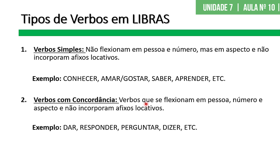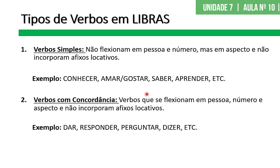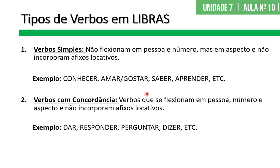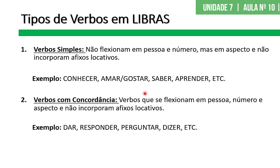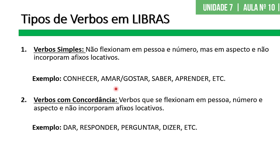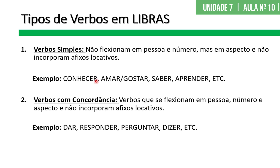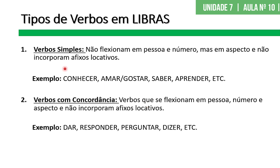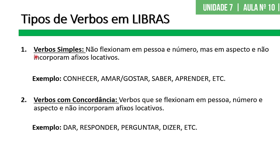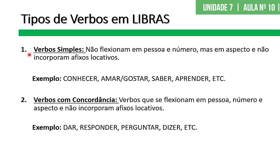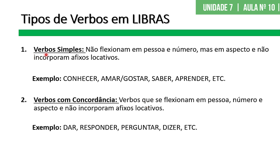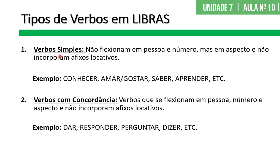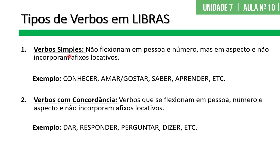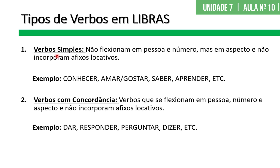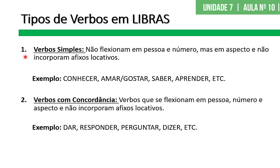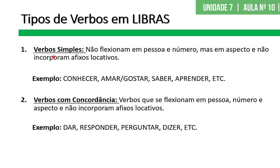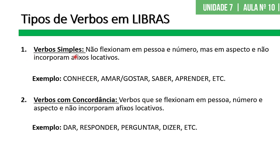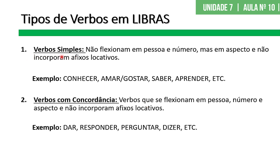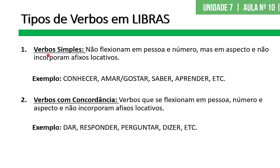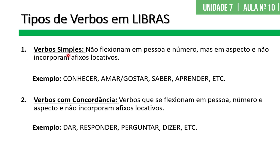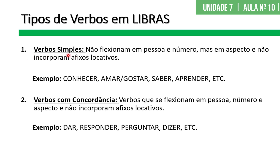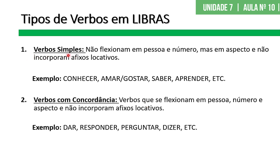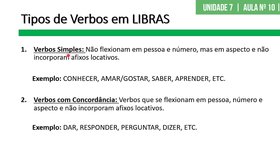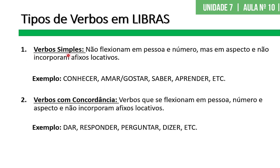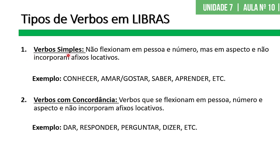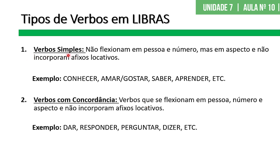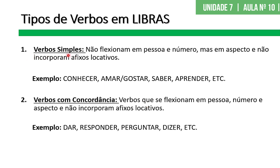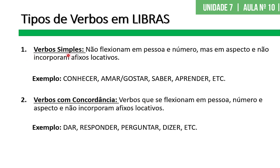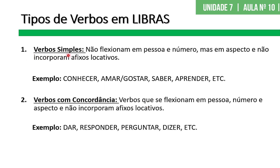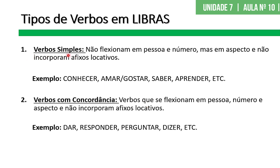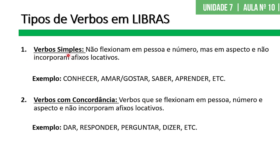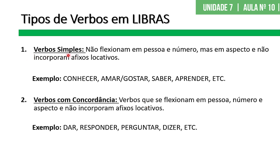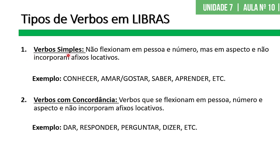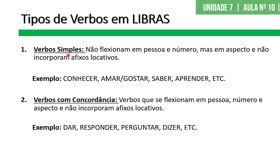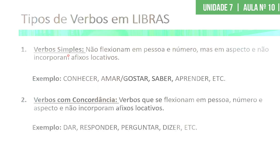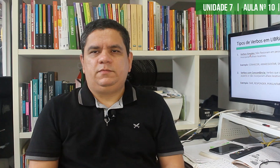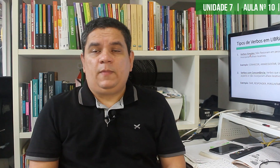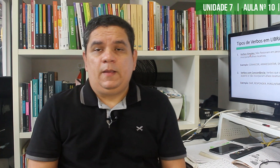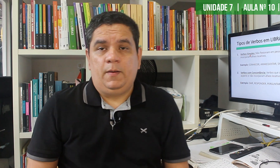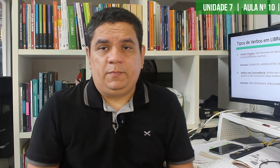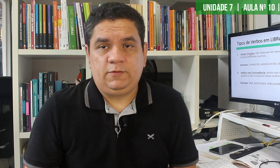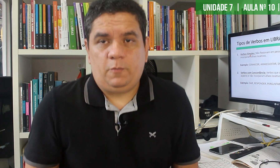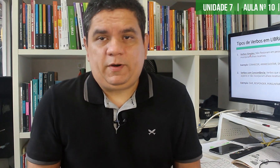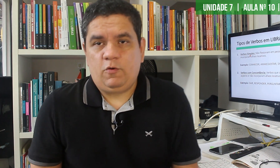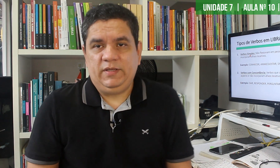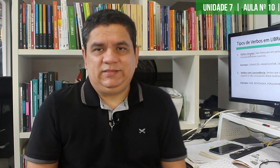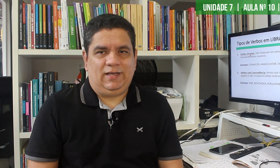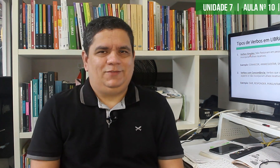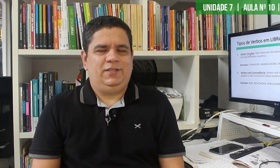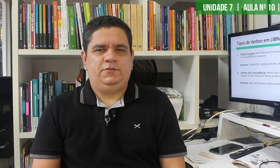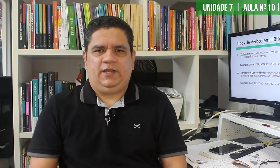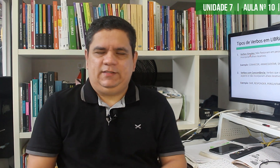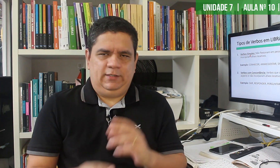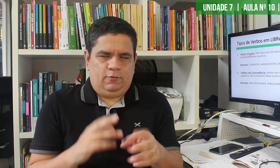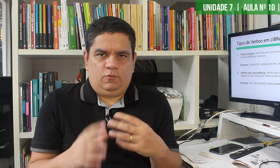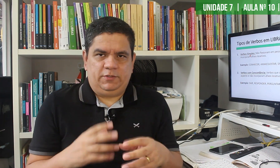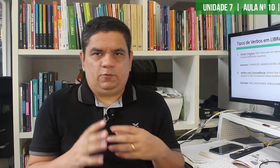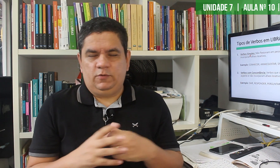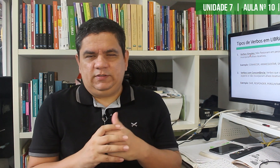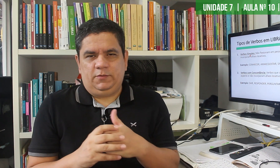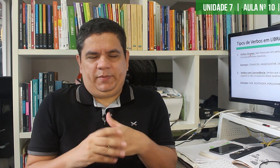começar pelo verbo simples, tá bom? Então verbos simples. Pessoal, para começar, eu tenho esquecido algumas coisas. Eu peço